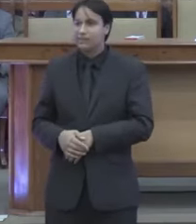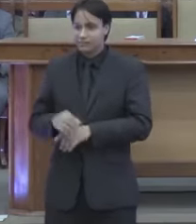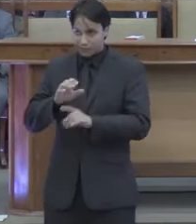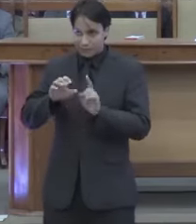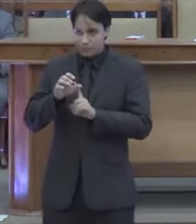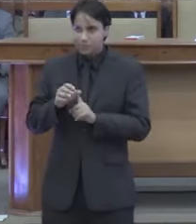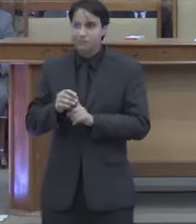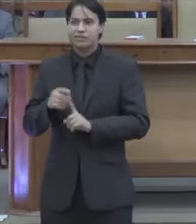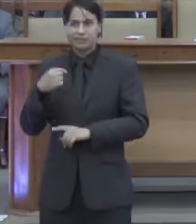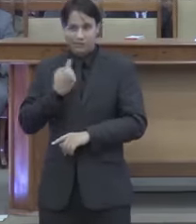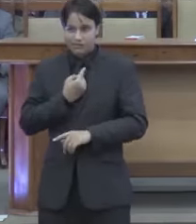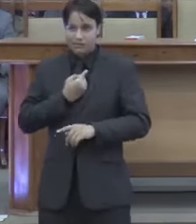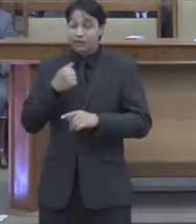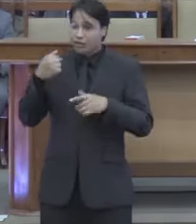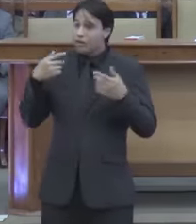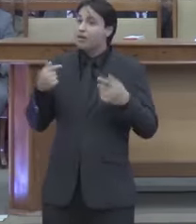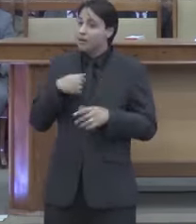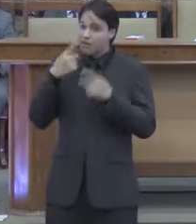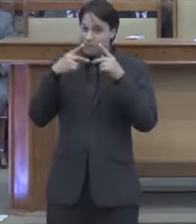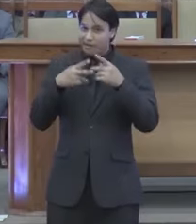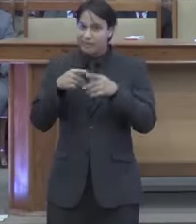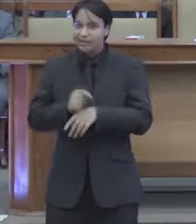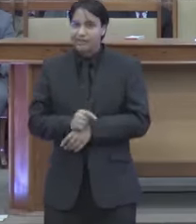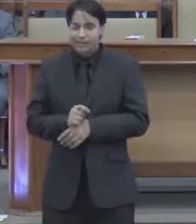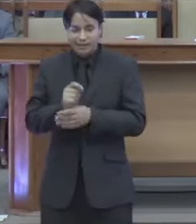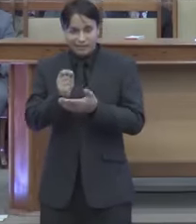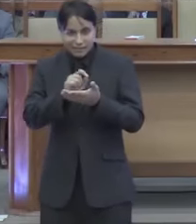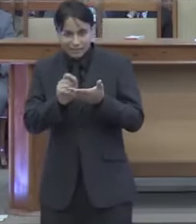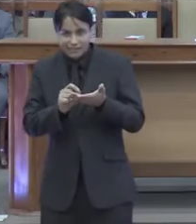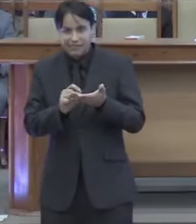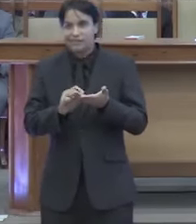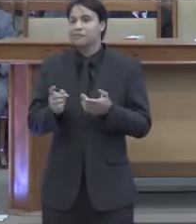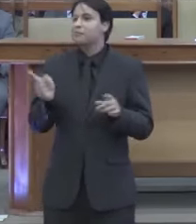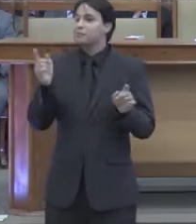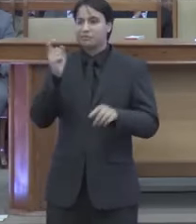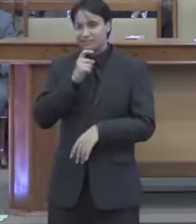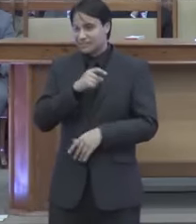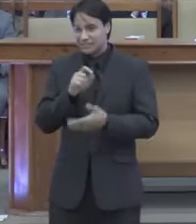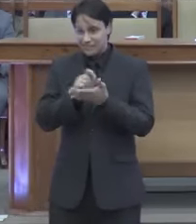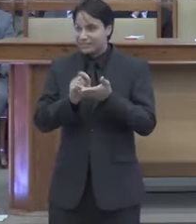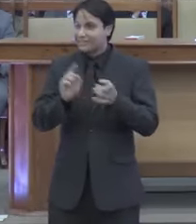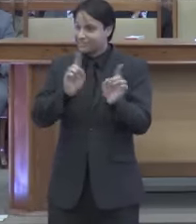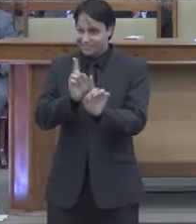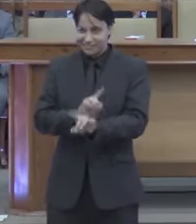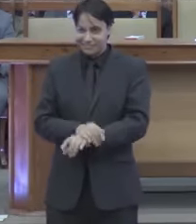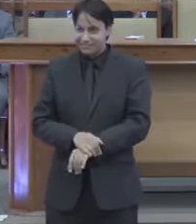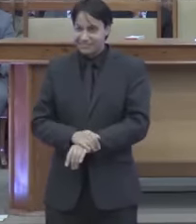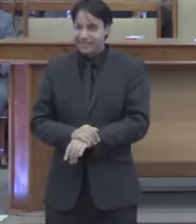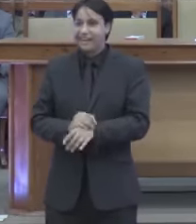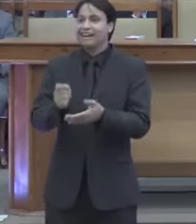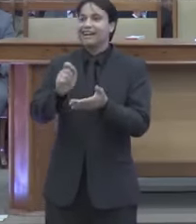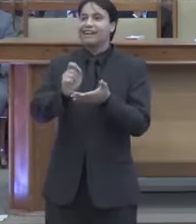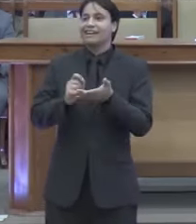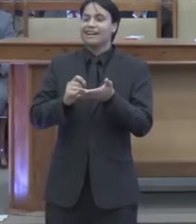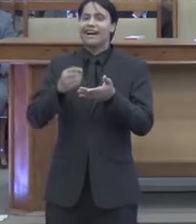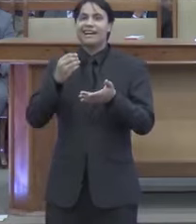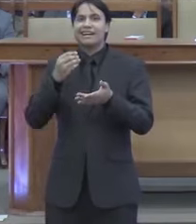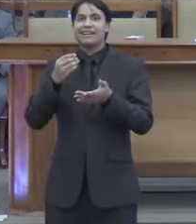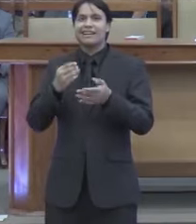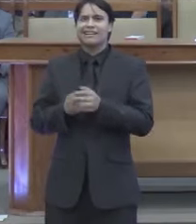assim? Ele fica anotando, fazendo que está anotando coisa, mas é anotando coisa dele. Açúcar, arroz, que ele vai comprar